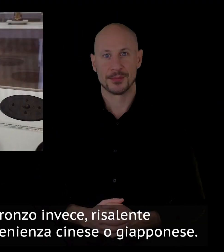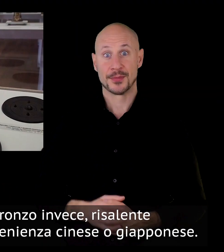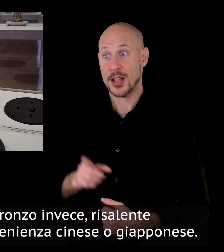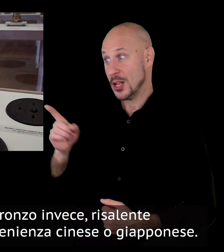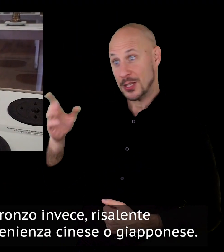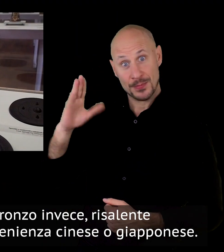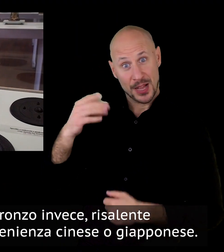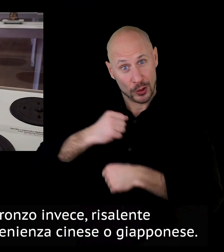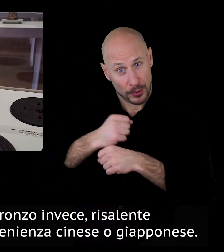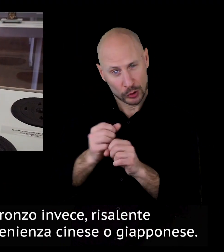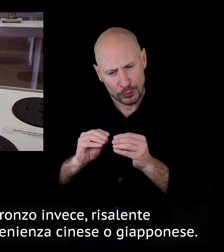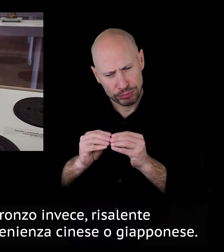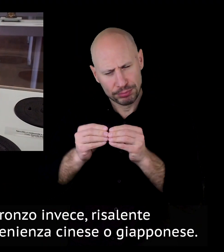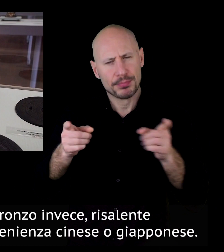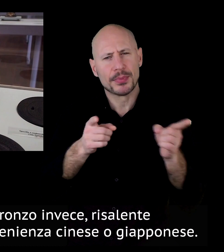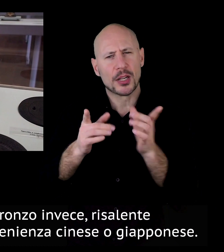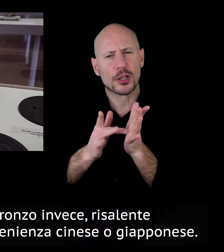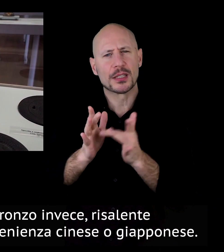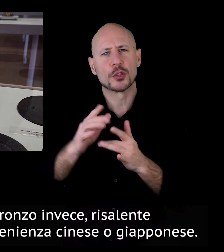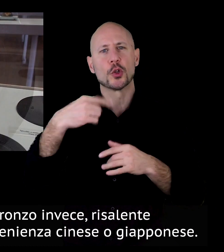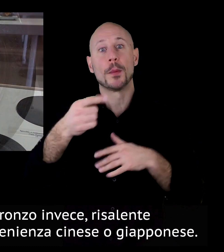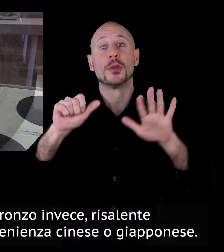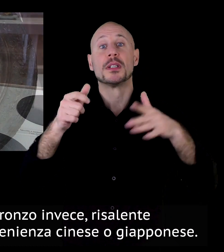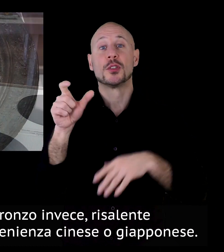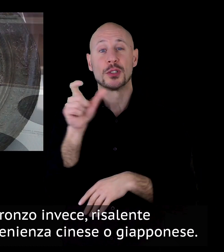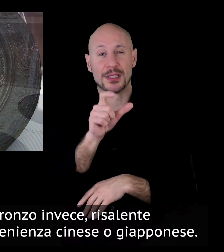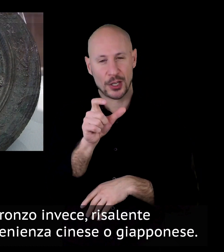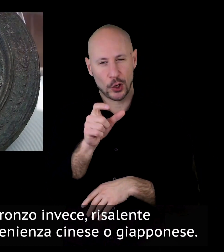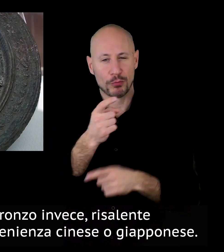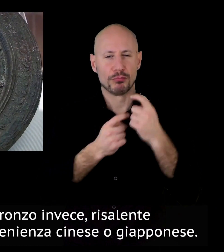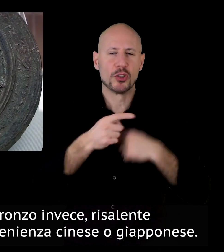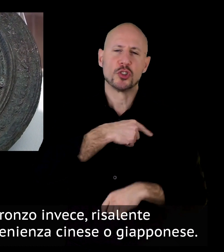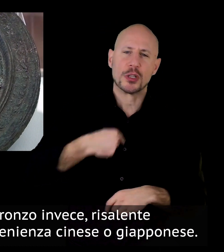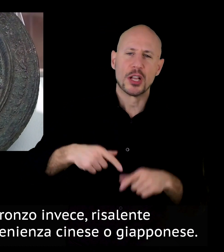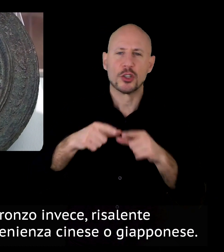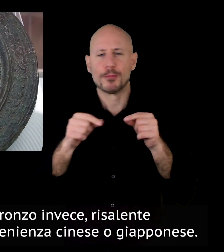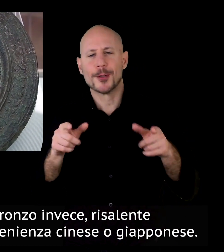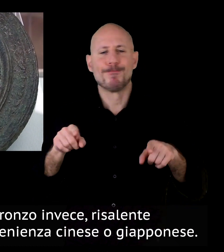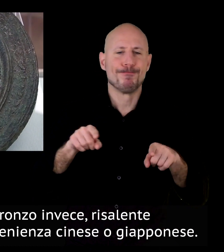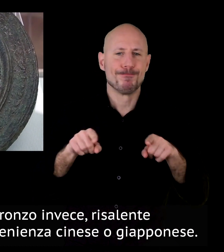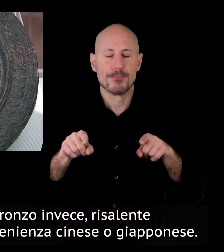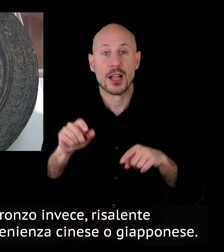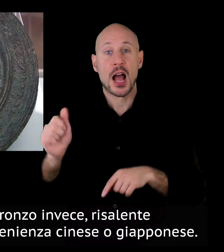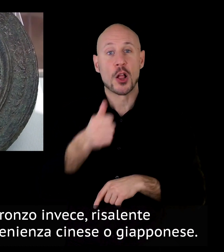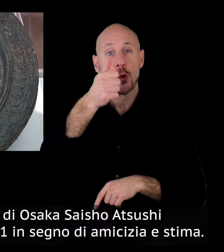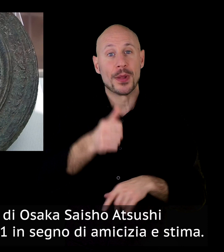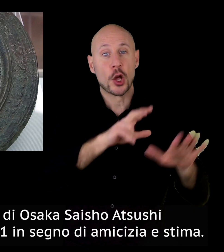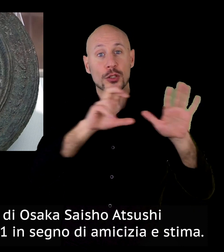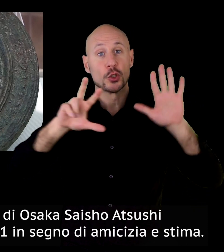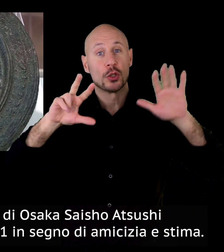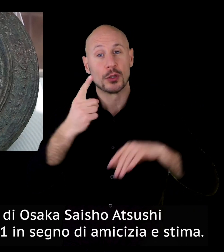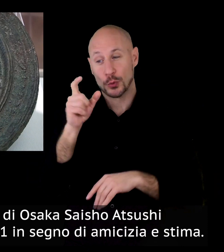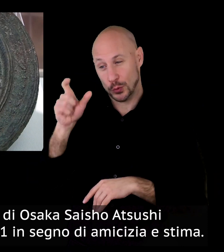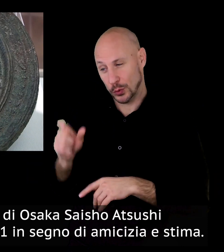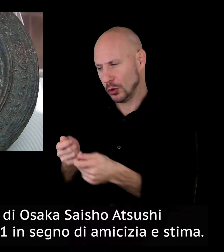questo specchio in bronzo invece risalente al quinto sesto secolo dopo cristo e di provenienza cinese o giapponese fu